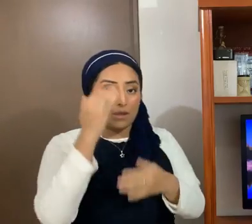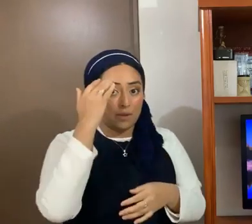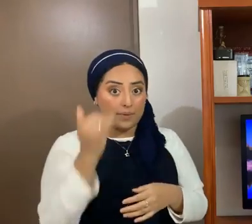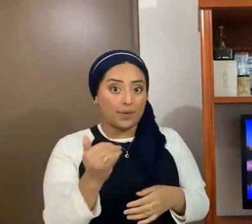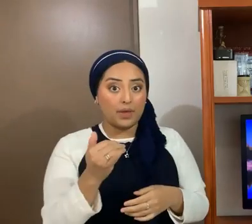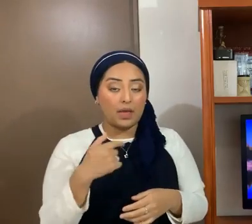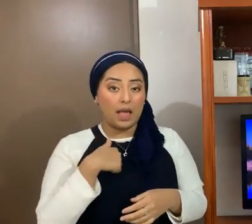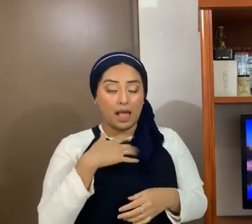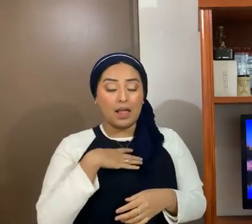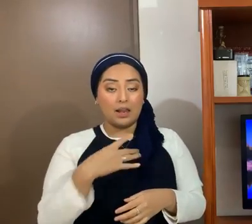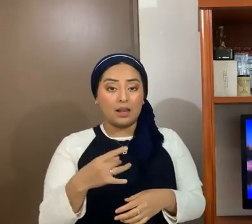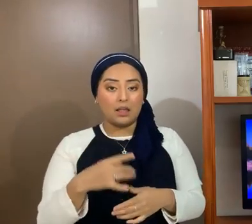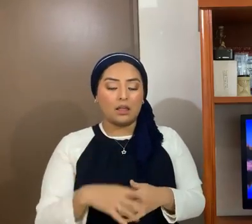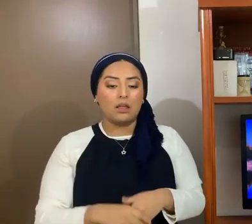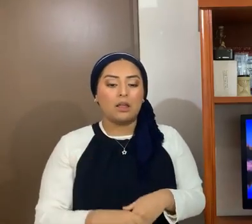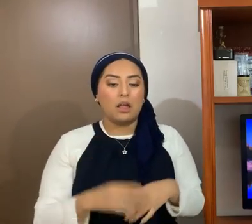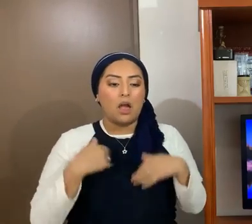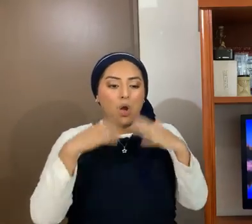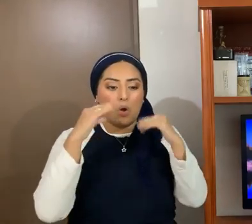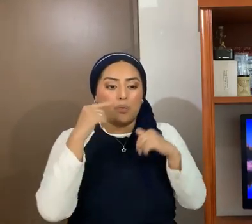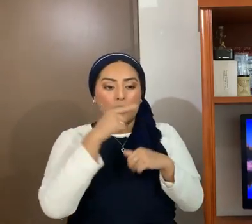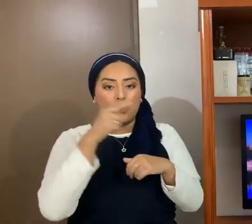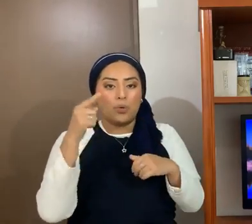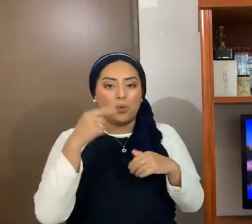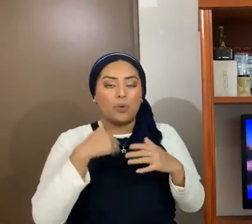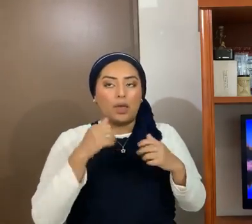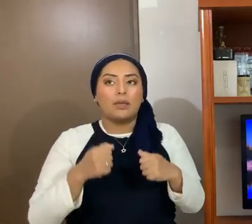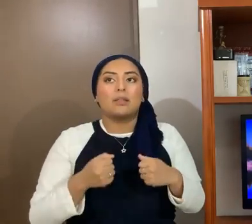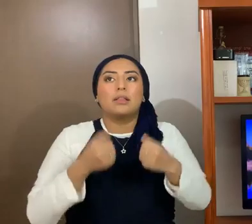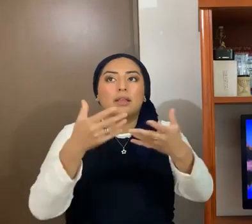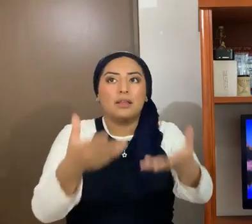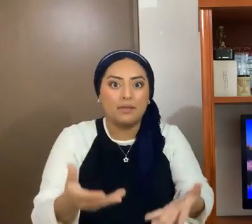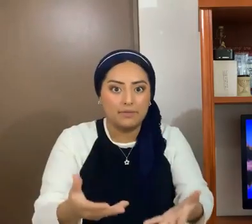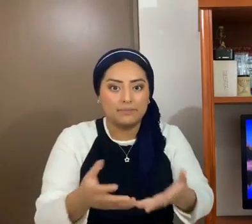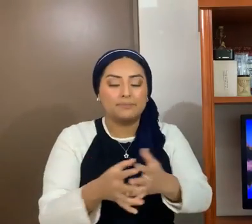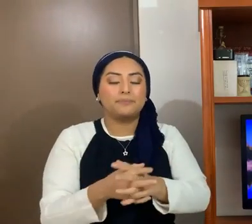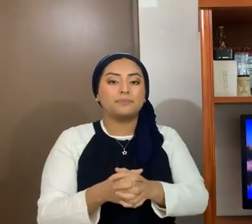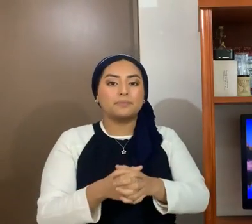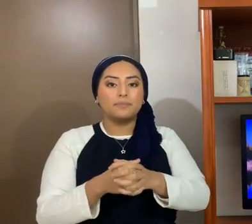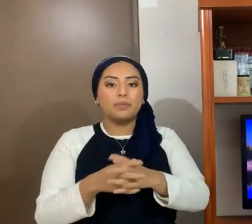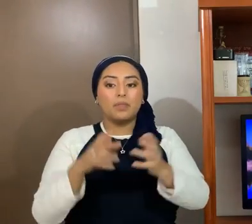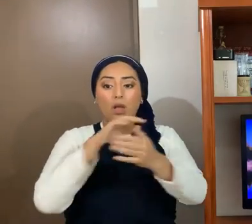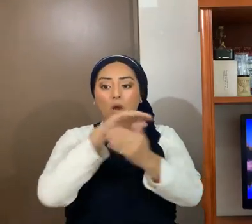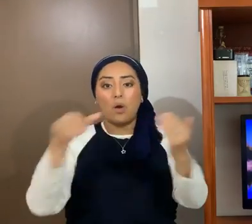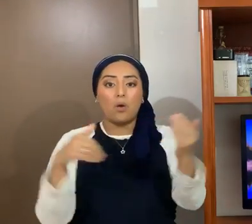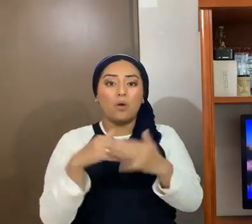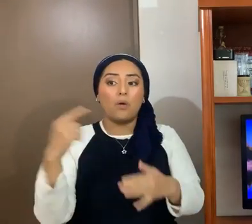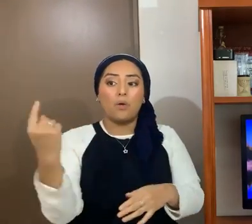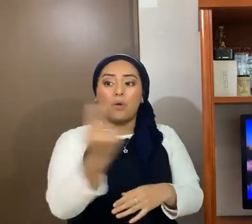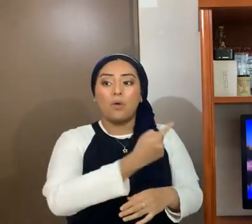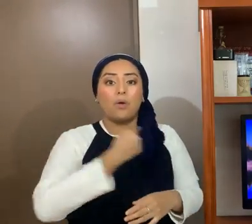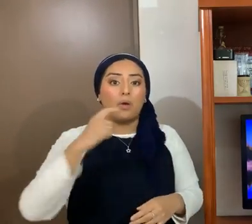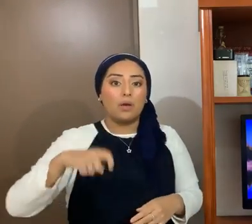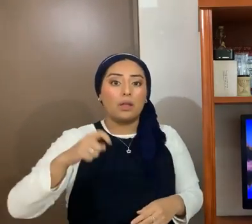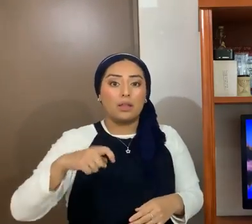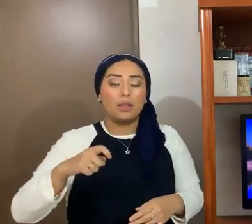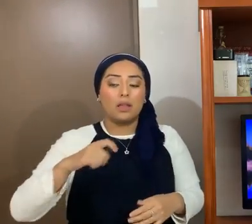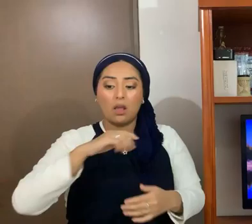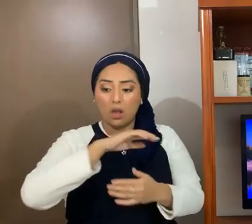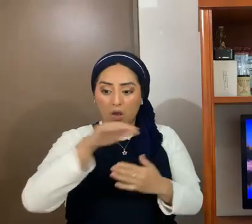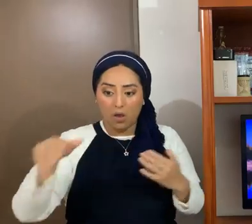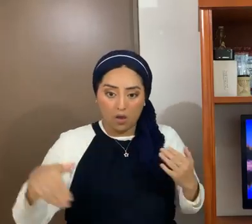y aquí esto es lo que a mí me gusta, y espero que se les pueda poder transmitírselos, pero como todos nos necesitamos,